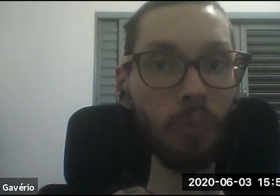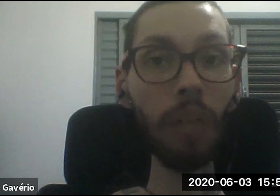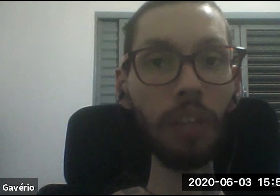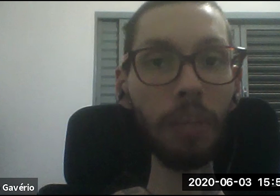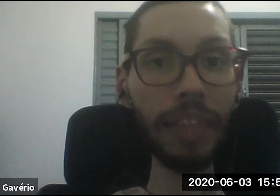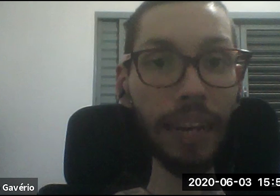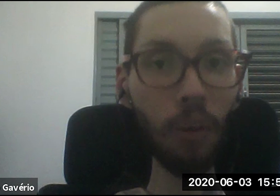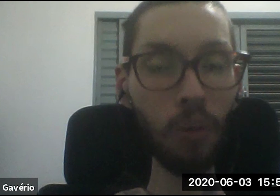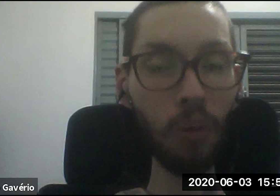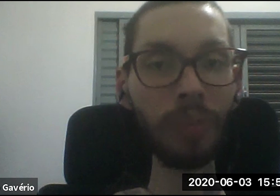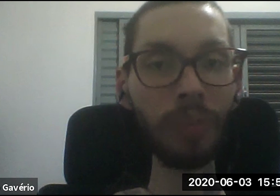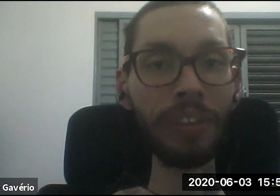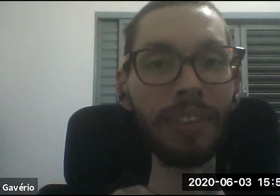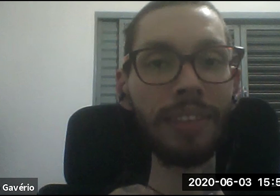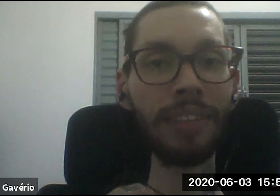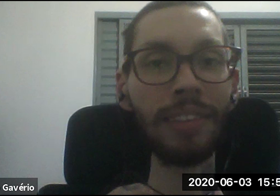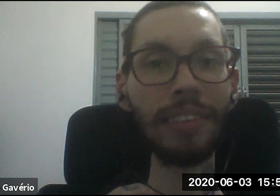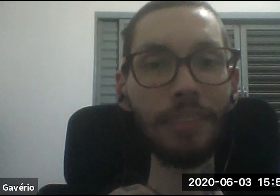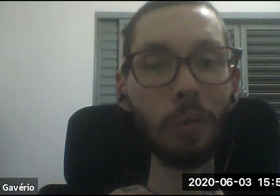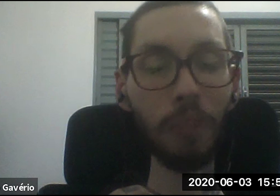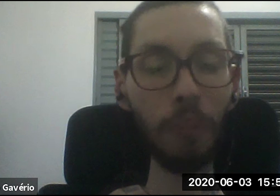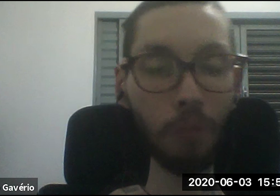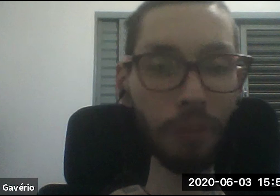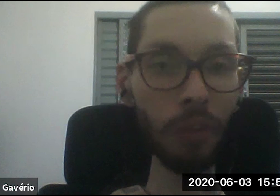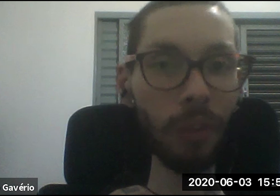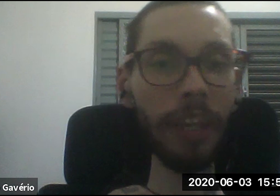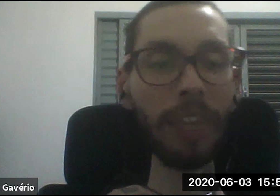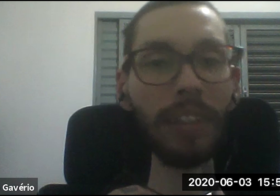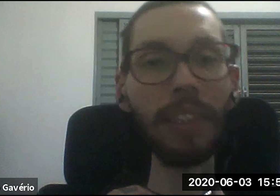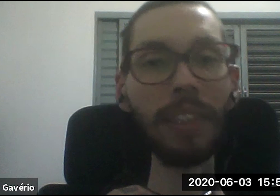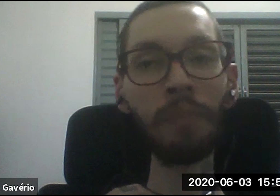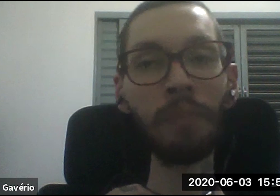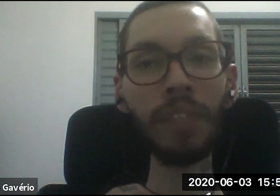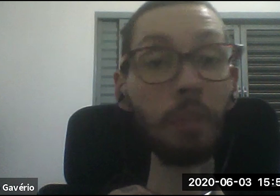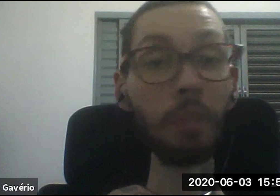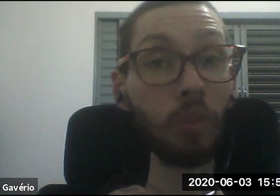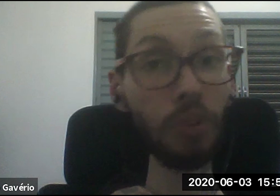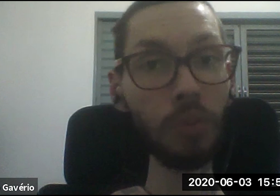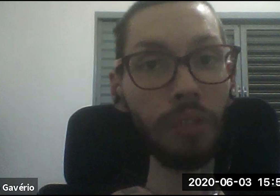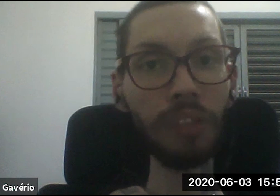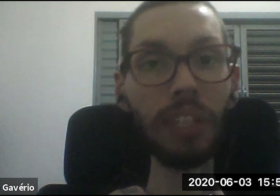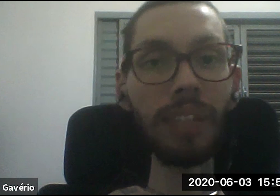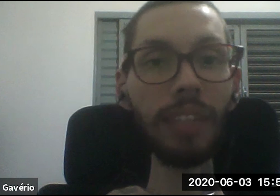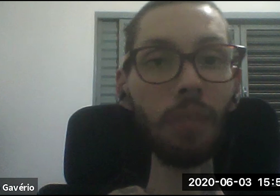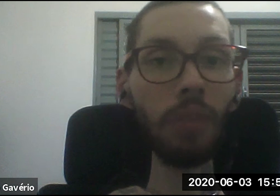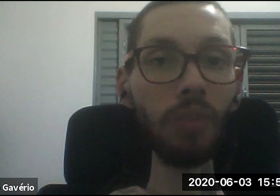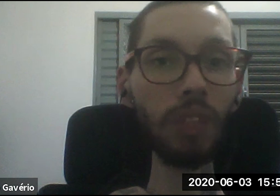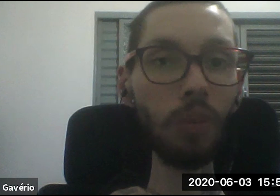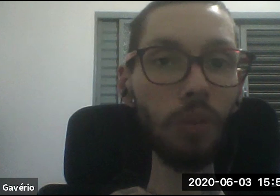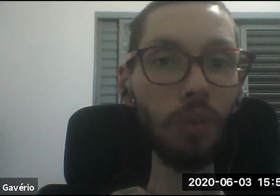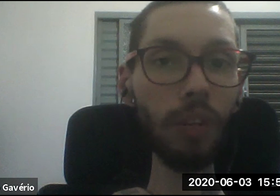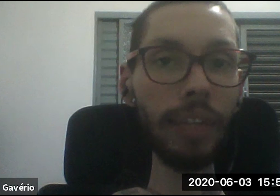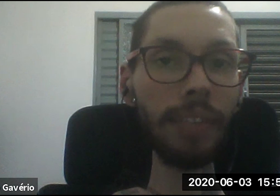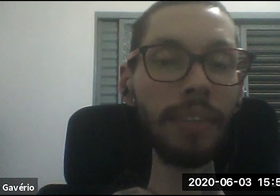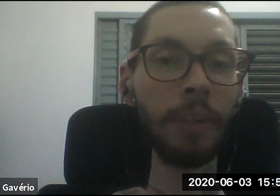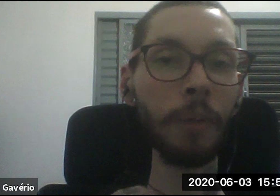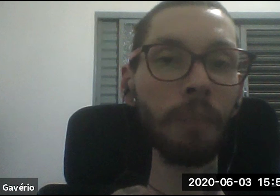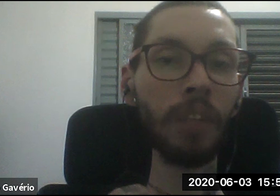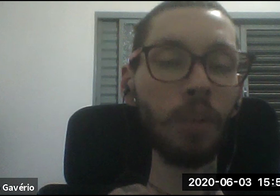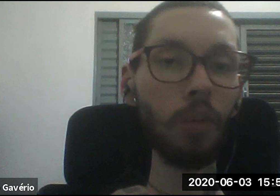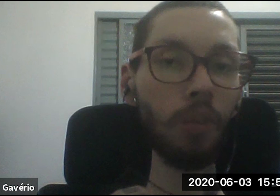securitização neoliberal, também como foi colocado aqui, se as pessoas com deficiência não estão sendo